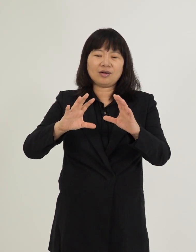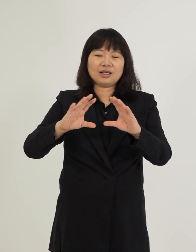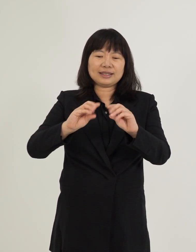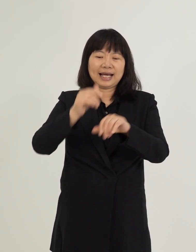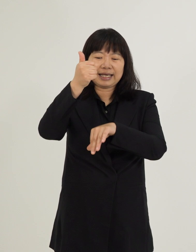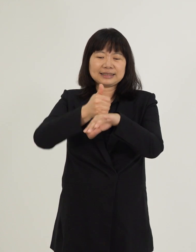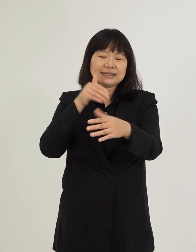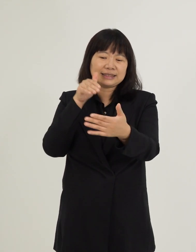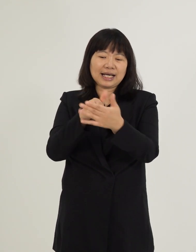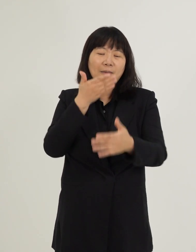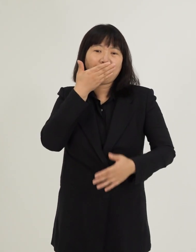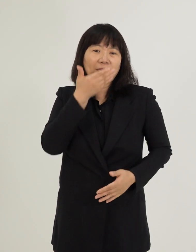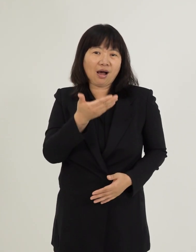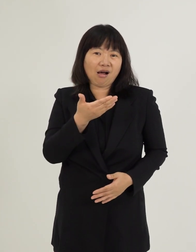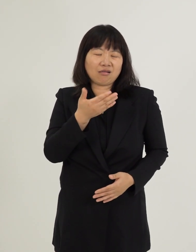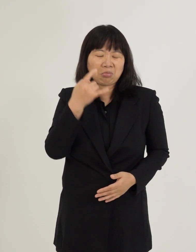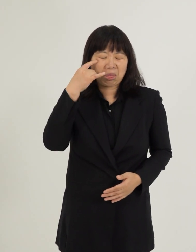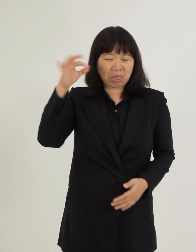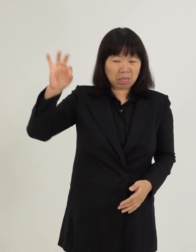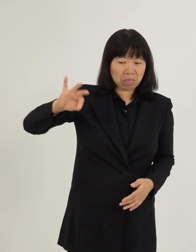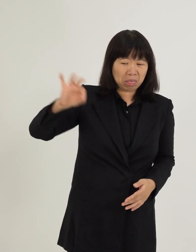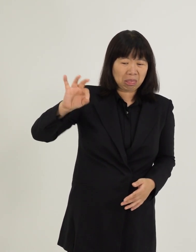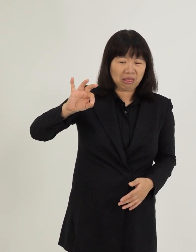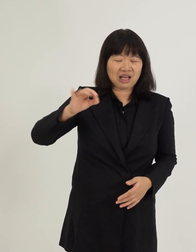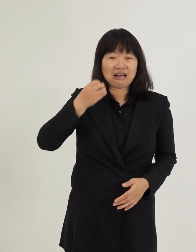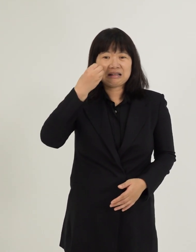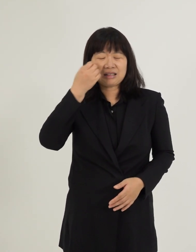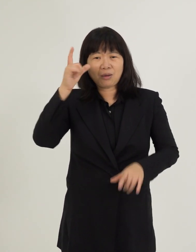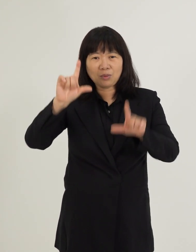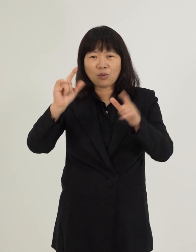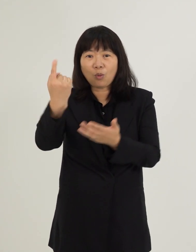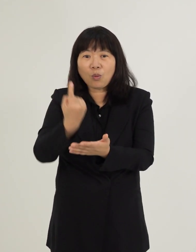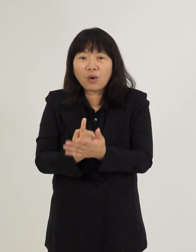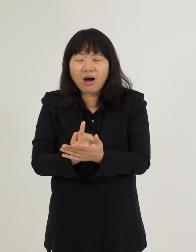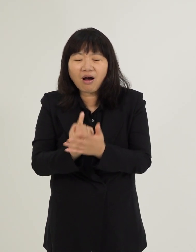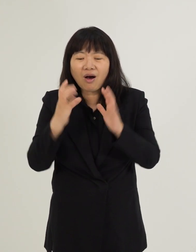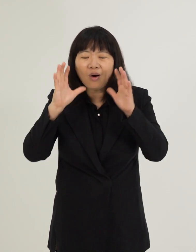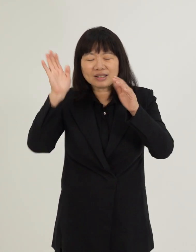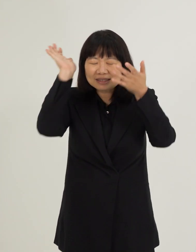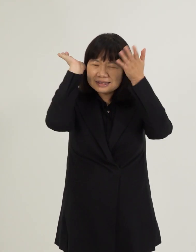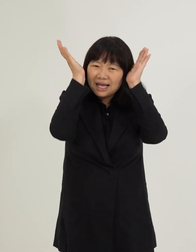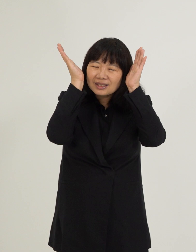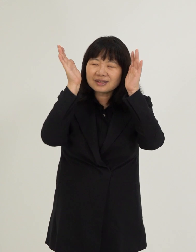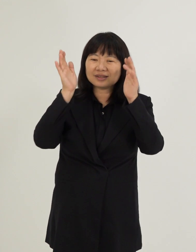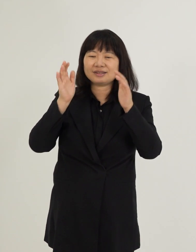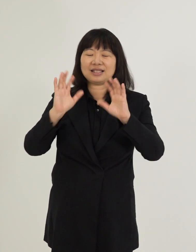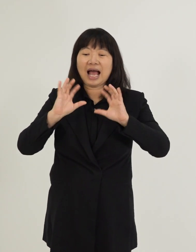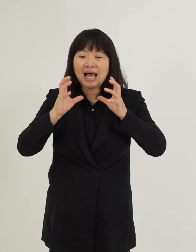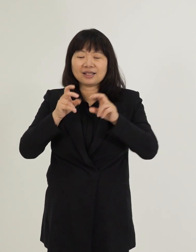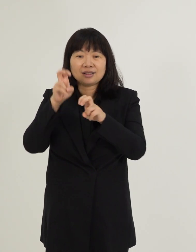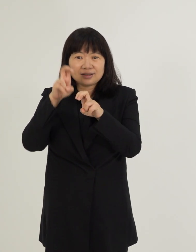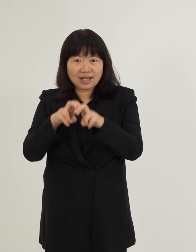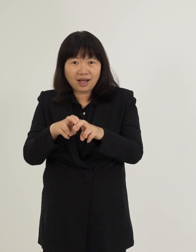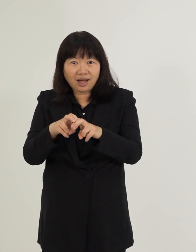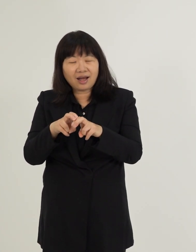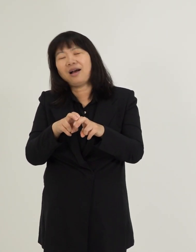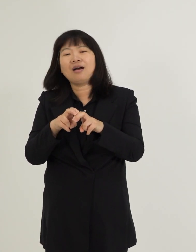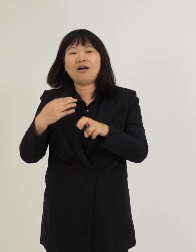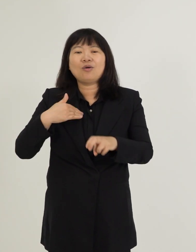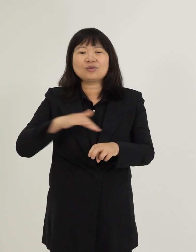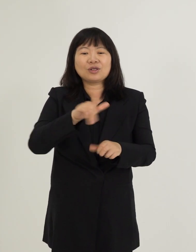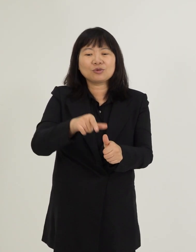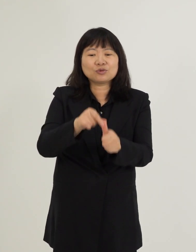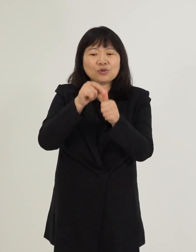그런데 그 볼품없고 이상한 모습으로 오시는 어린 나귀 새끼를 타고